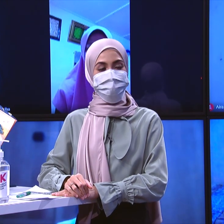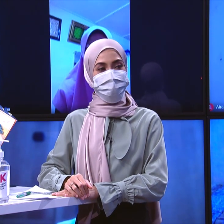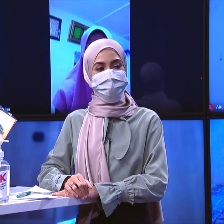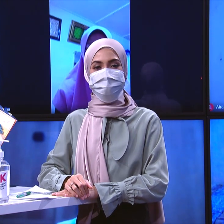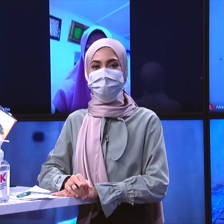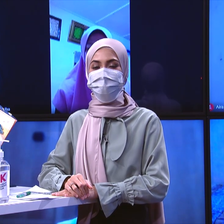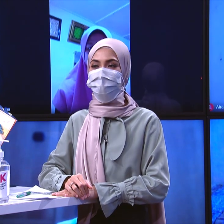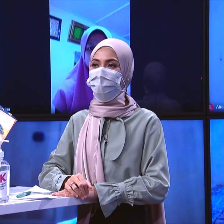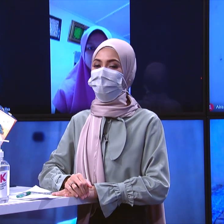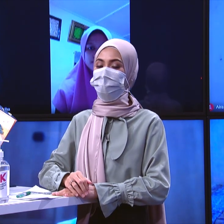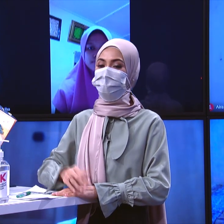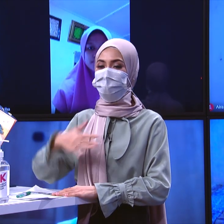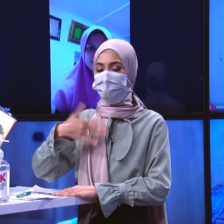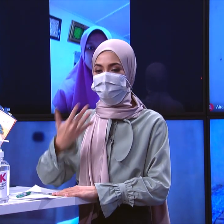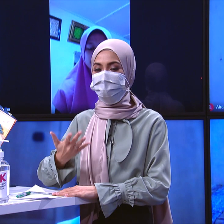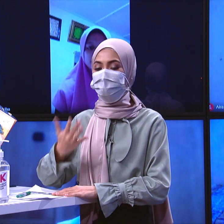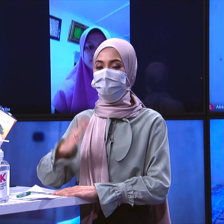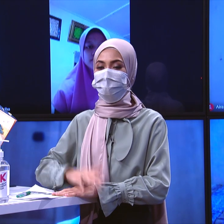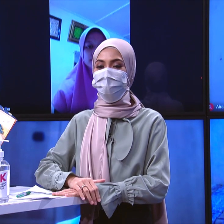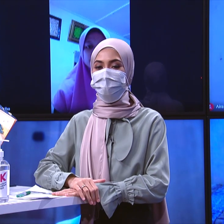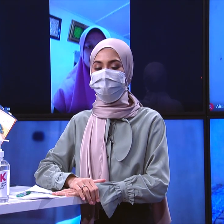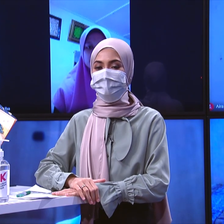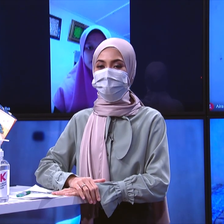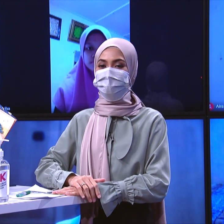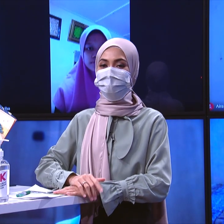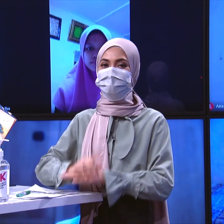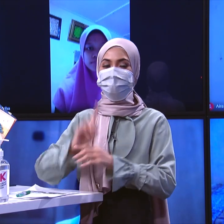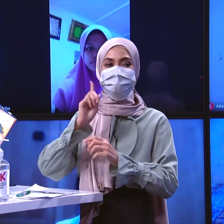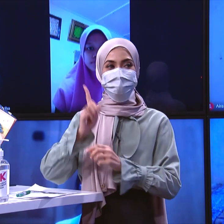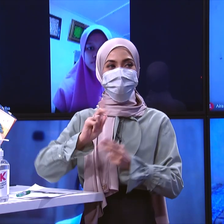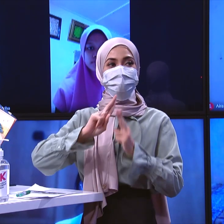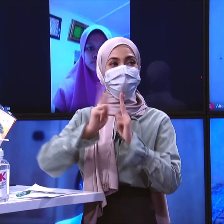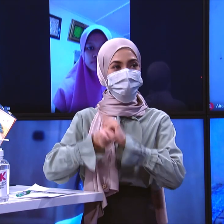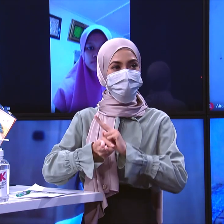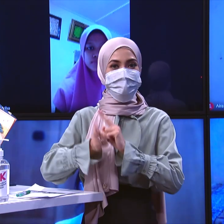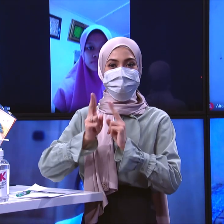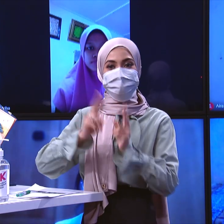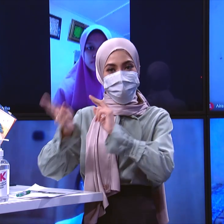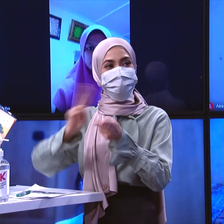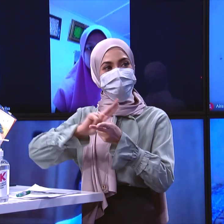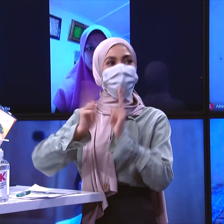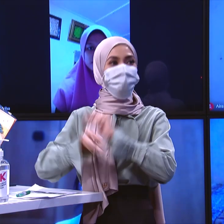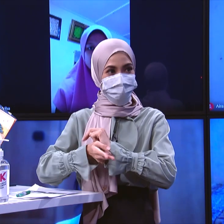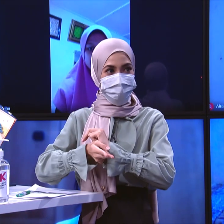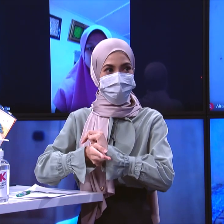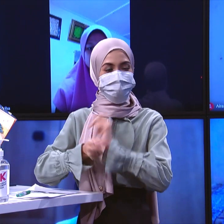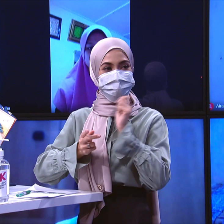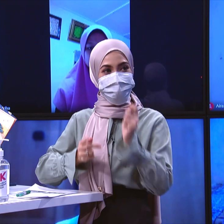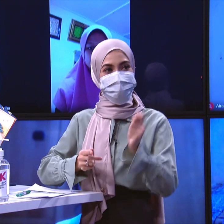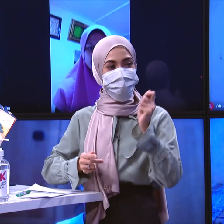cek Lina Ada yang kartu pada Adira semeti ubahan Ini akhirnya sesuatu tuh berubah yang lem pakai betul itu berubah jadi sebenarnya